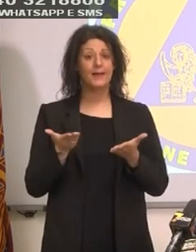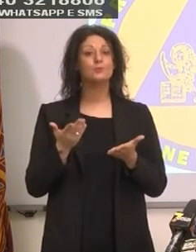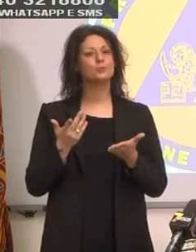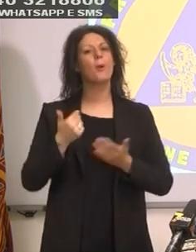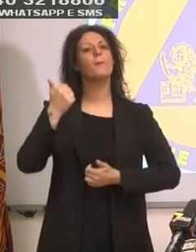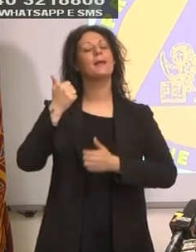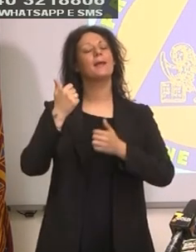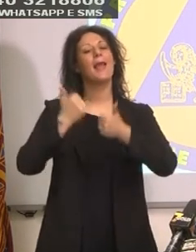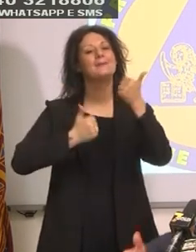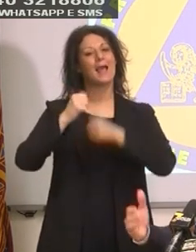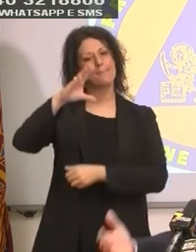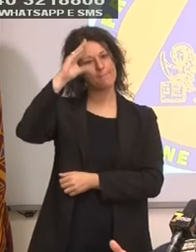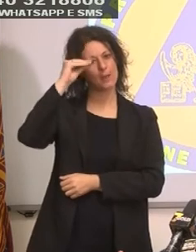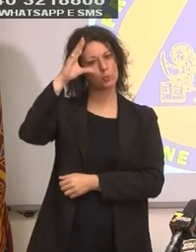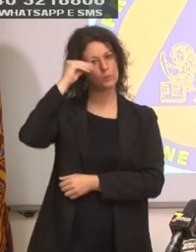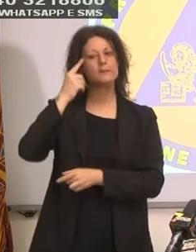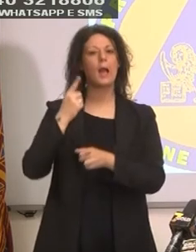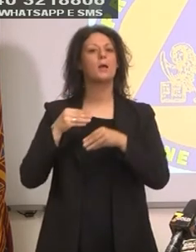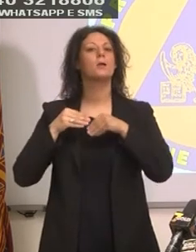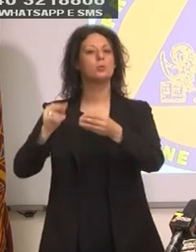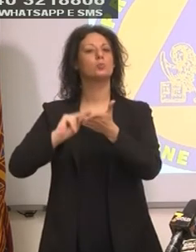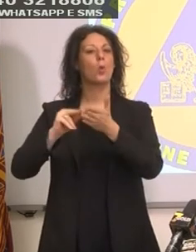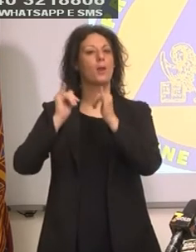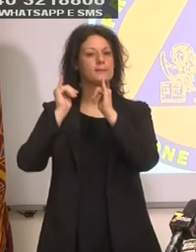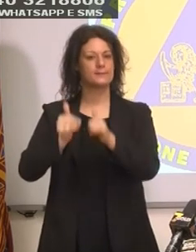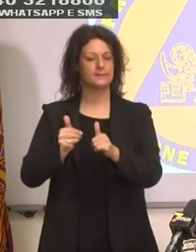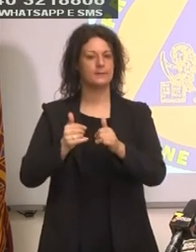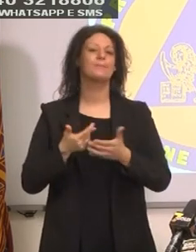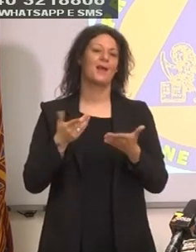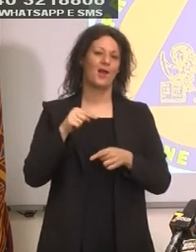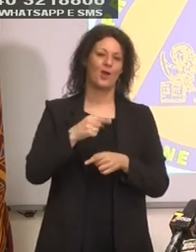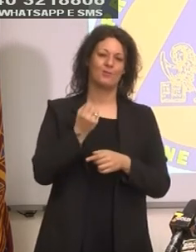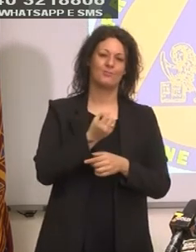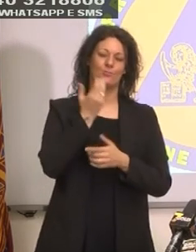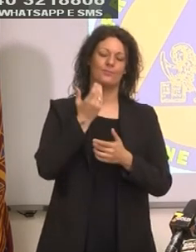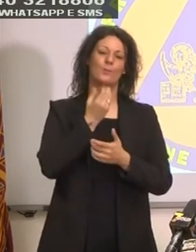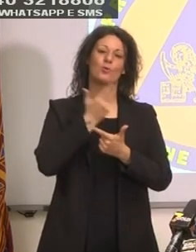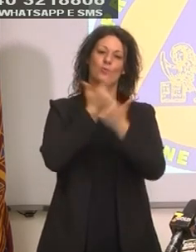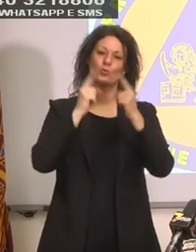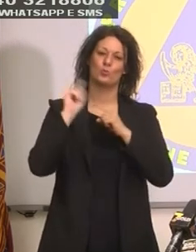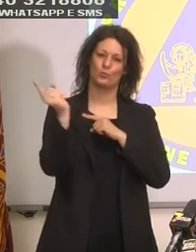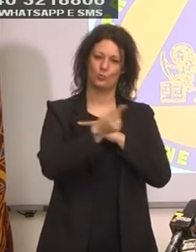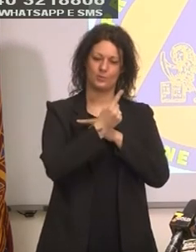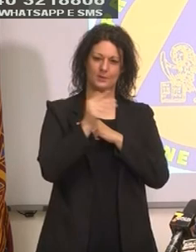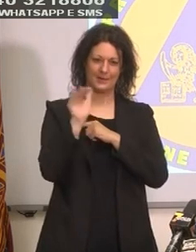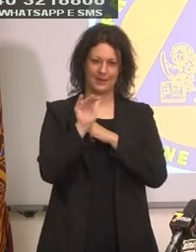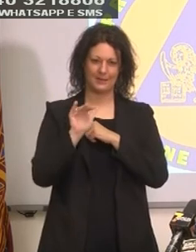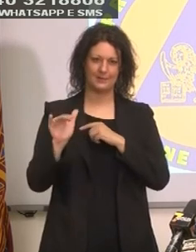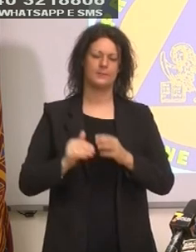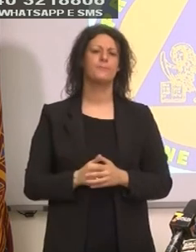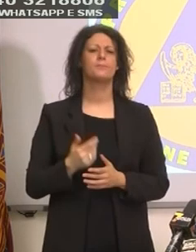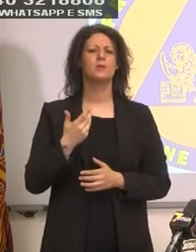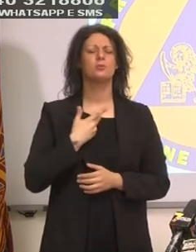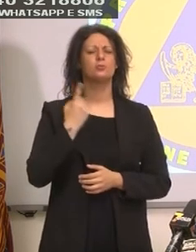esami di maturità da oggi, fra l'altro nuovamente in bocca al lupo a tutti. Peraltro c'è un sacco di ragazzi che mi hanno scritto di un